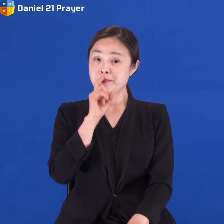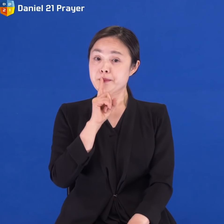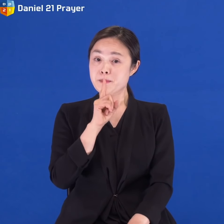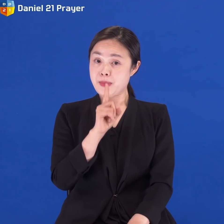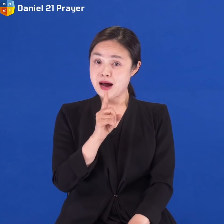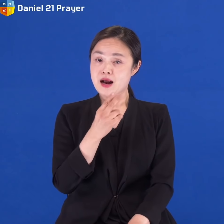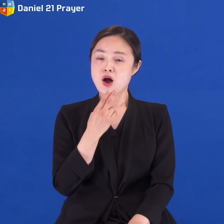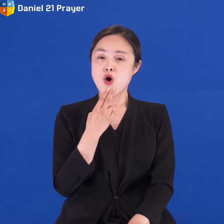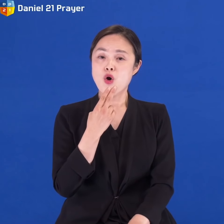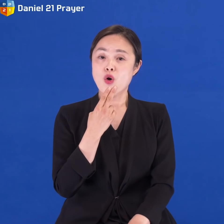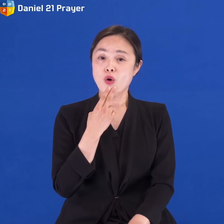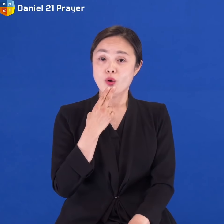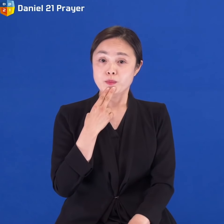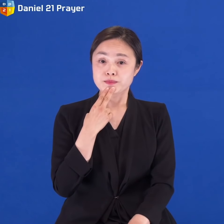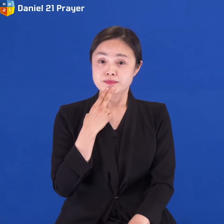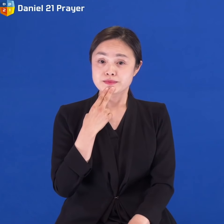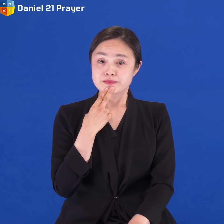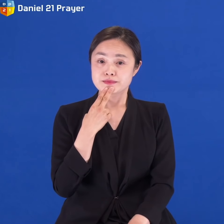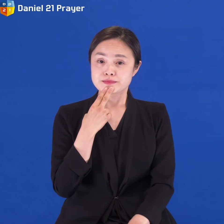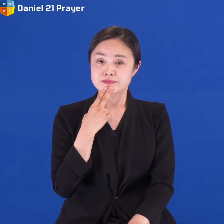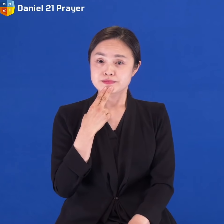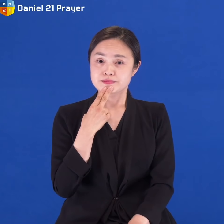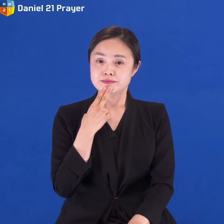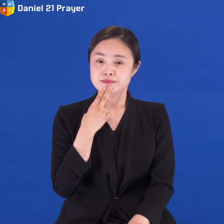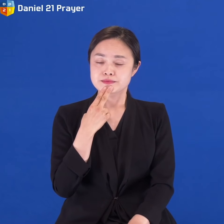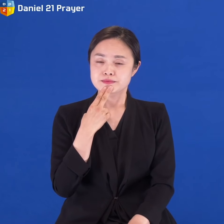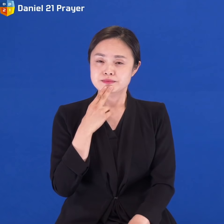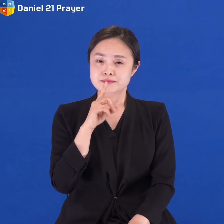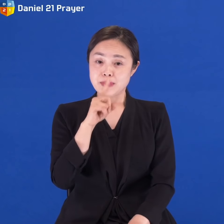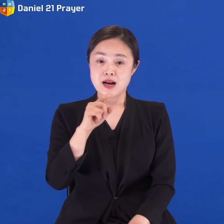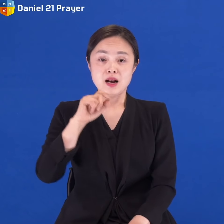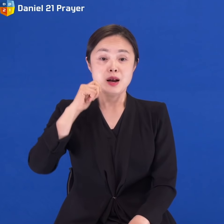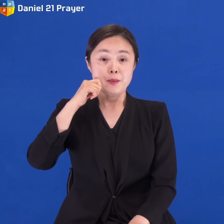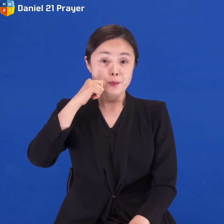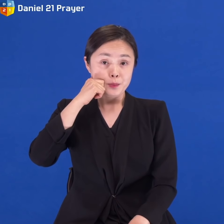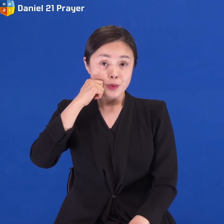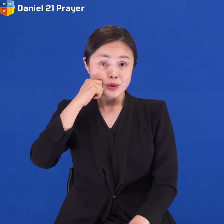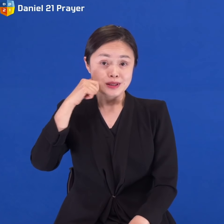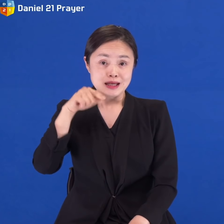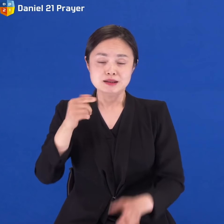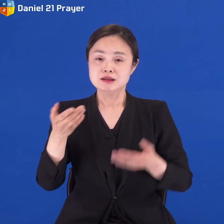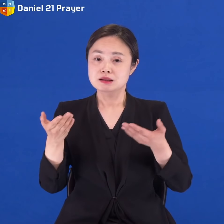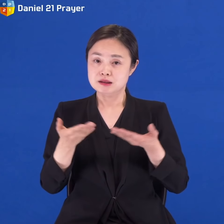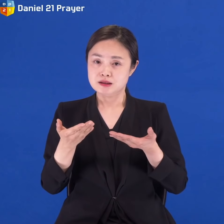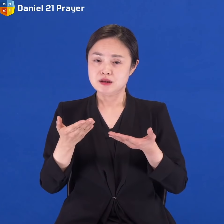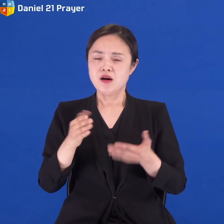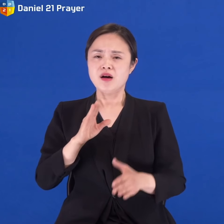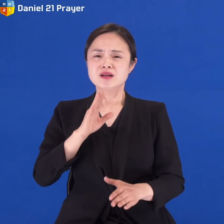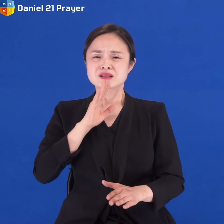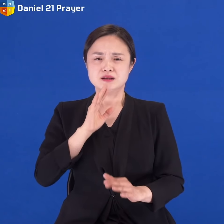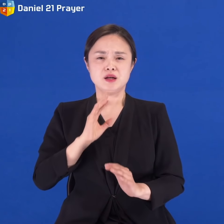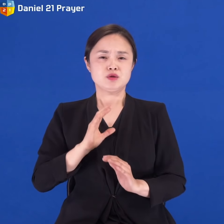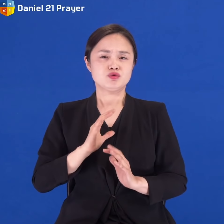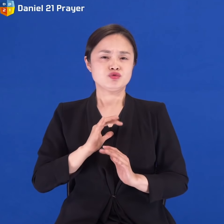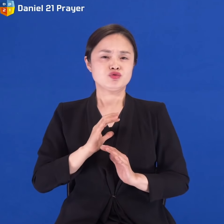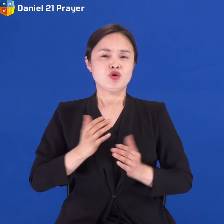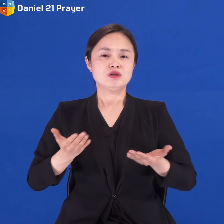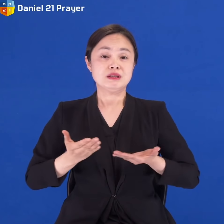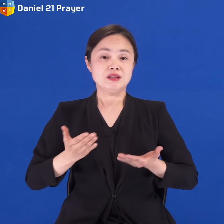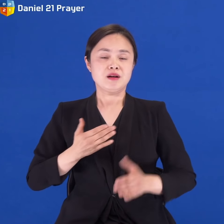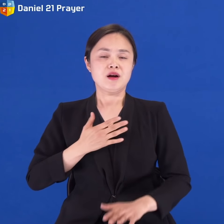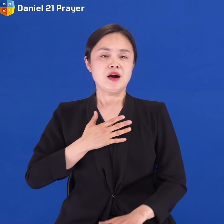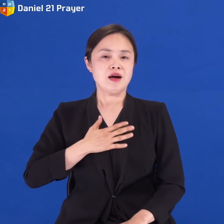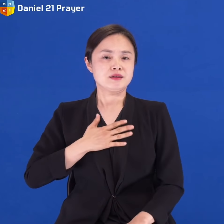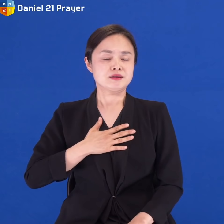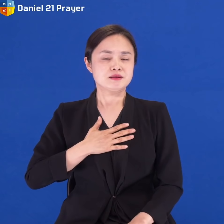무서운, 말을 할 수 없다는 것이 얼마나 무서운 두려운 것인가를 저는